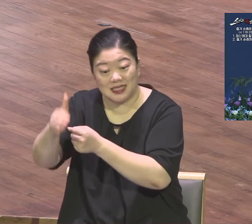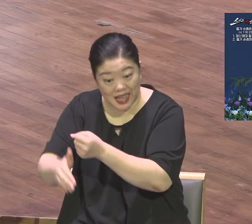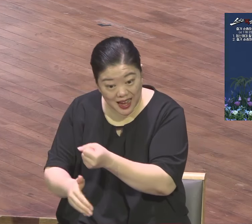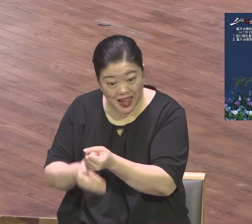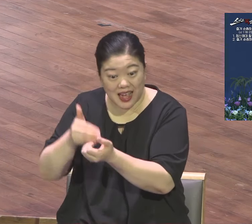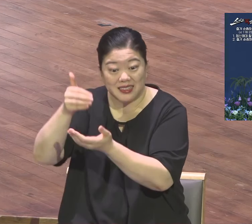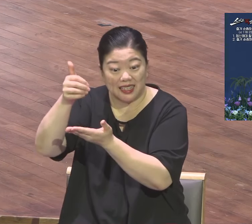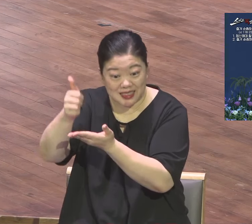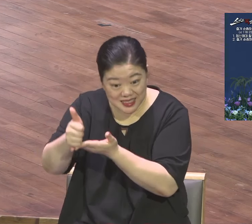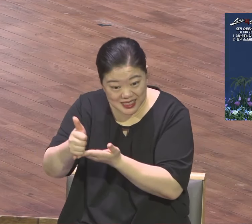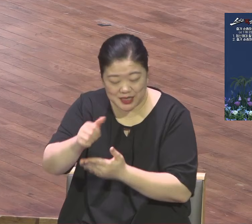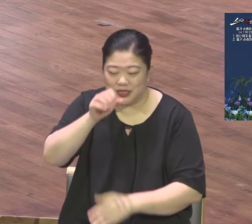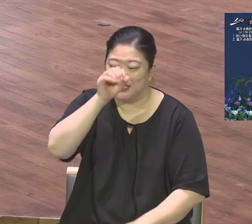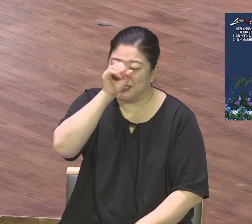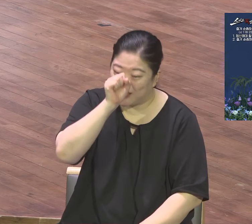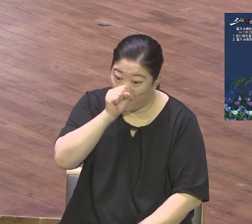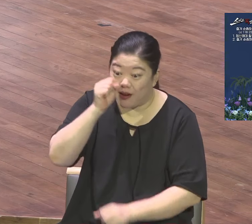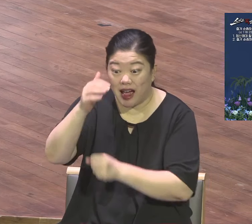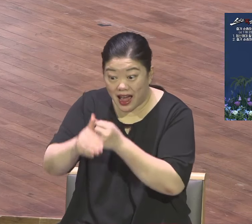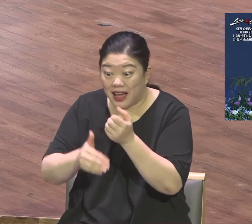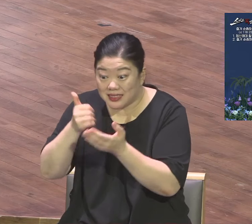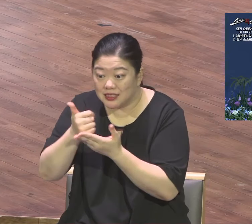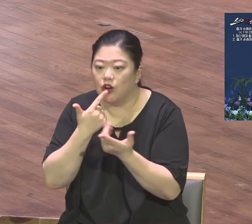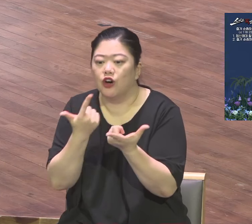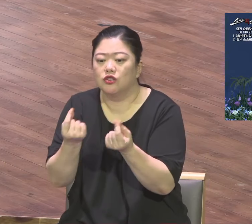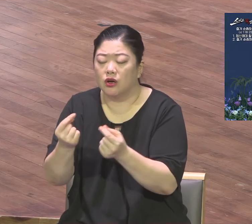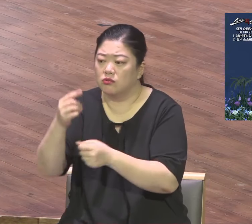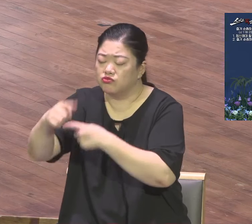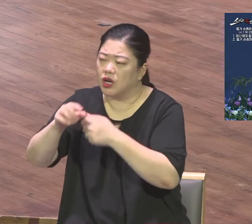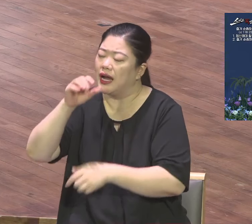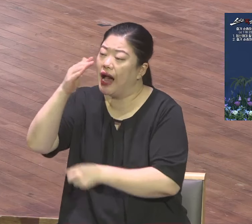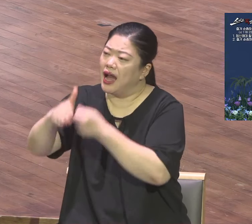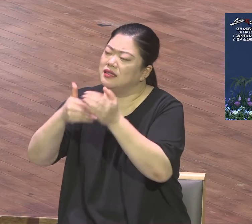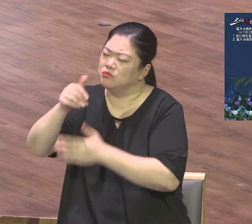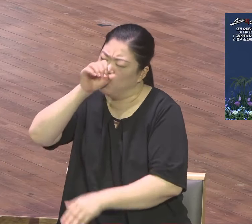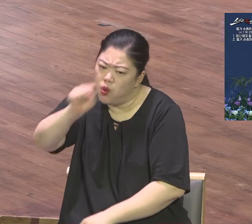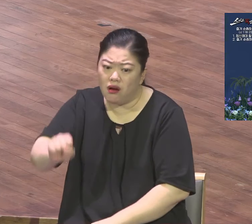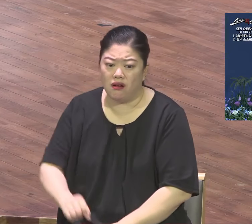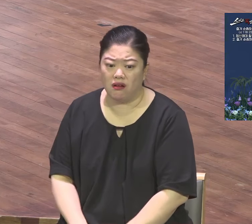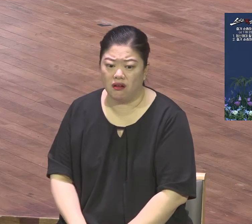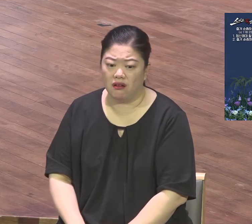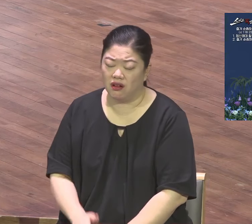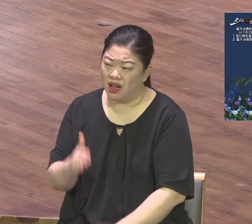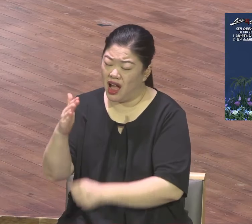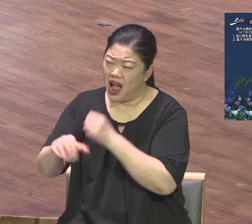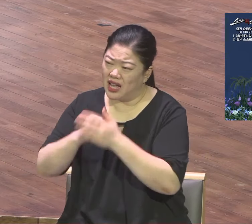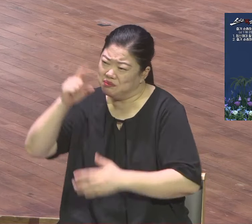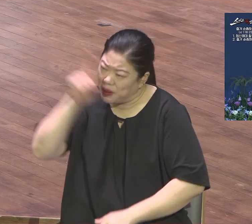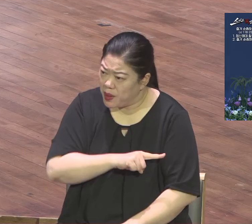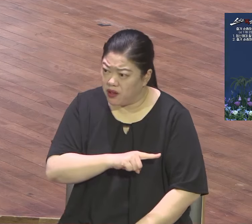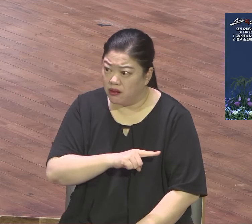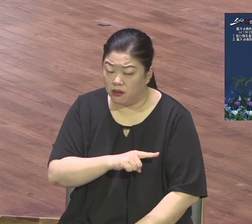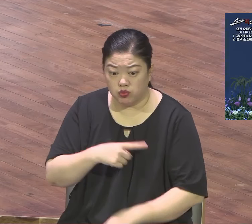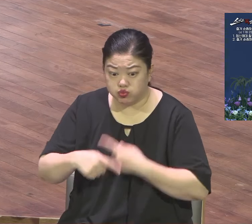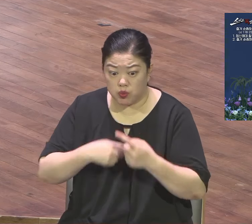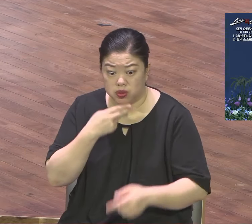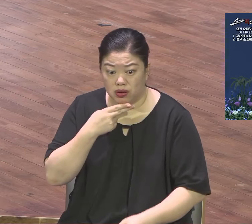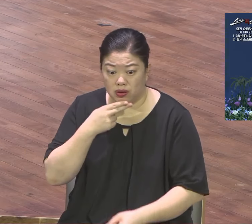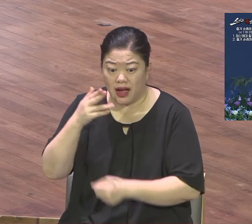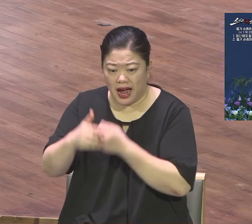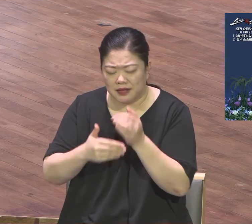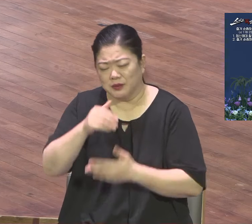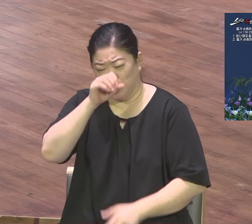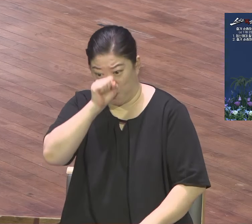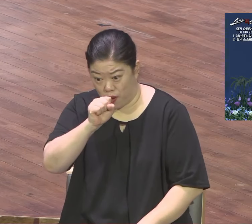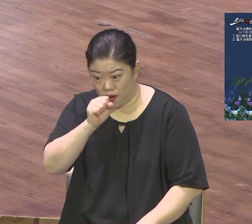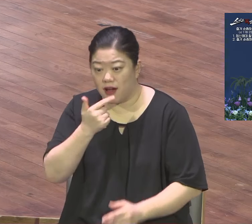하나님. 아멘. 참 좋으신 분이 좋은 걸 내 평안과 절대로 재앙